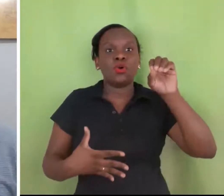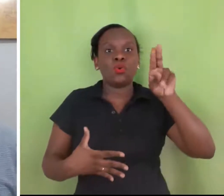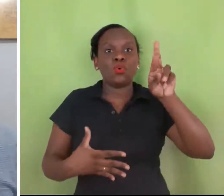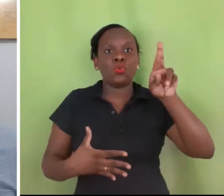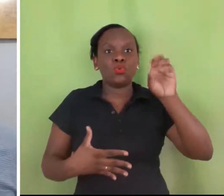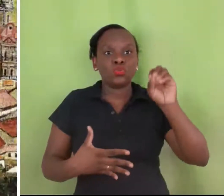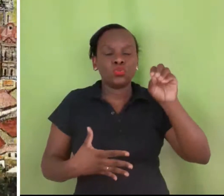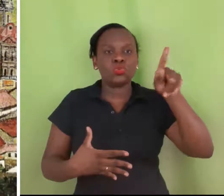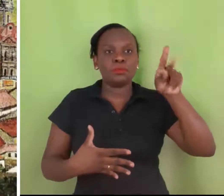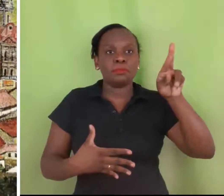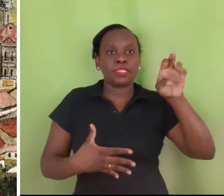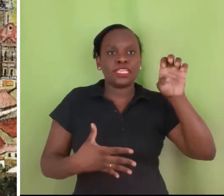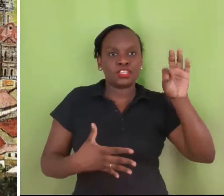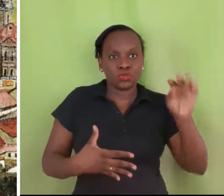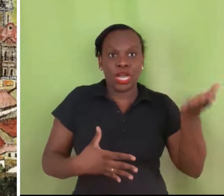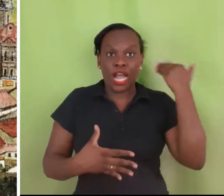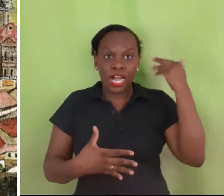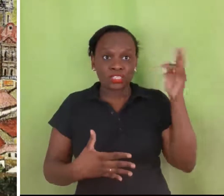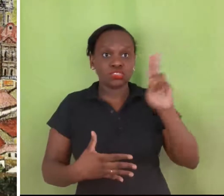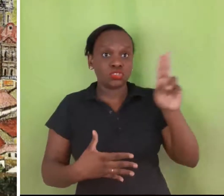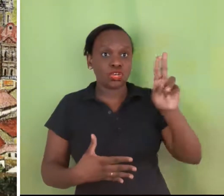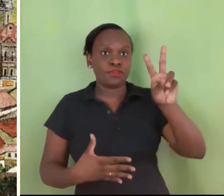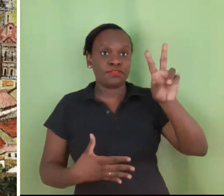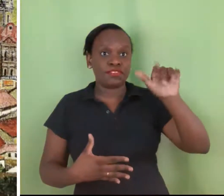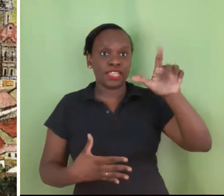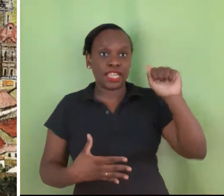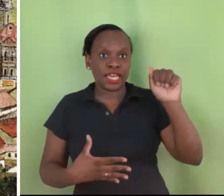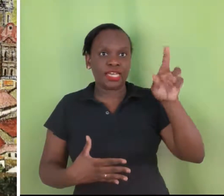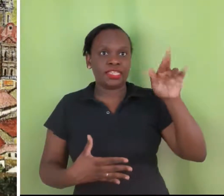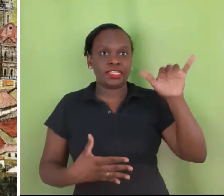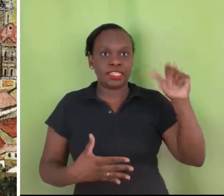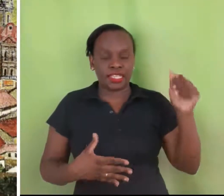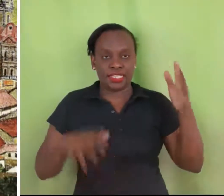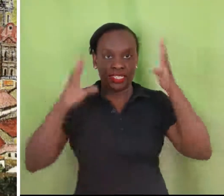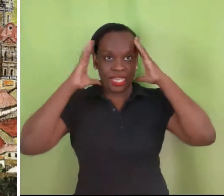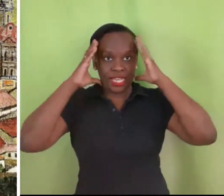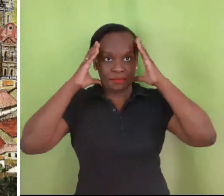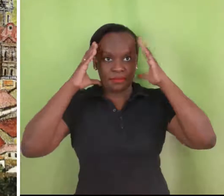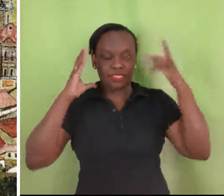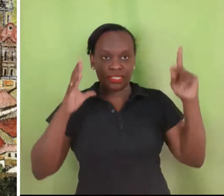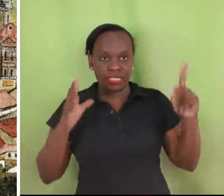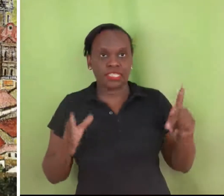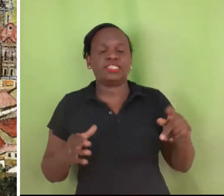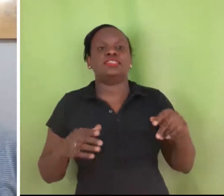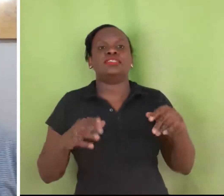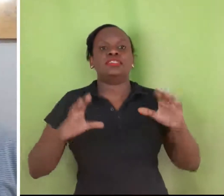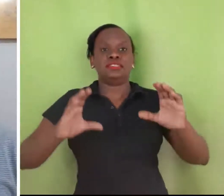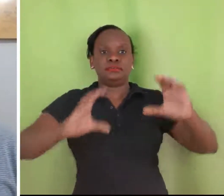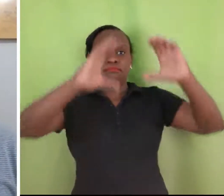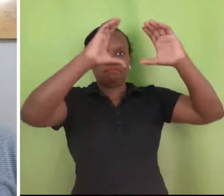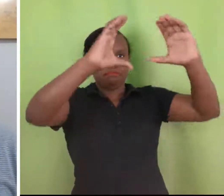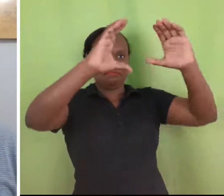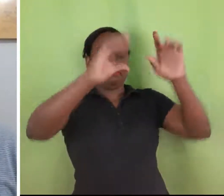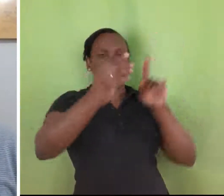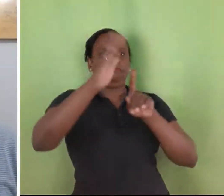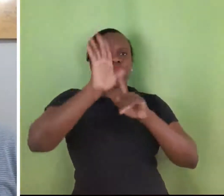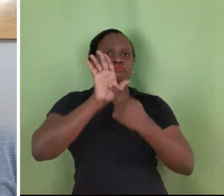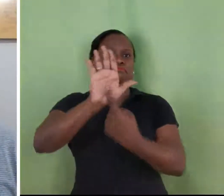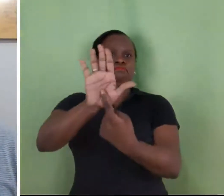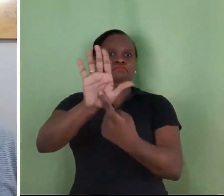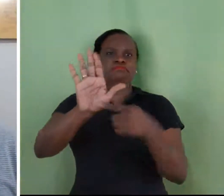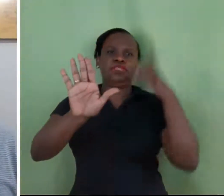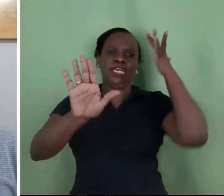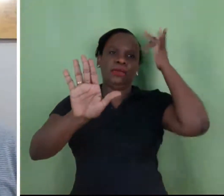né, que se chamava Vila Rica, lá no século XVIII, né, onde a cabeça dele, em Minas Gerais, onde a cabeça dele ficou exposta durante